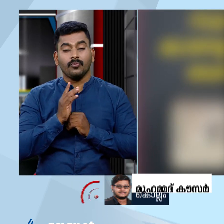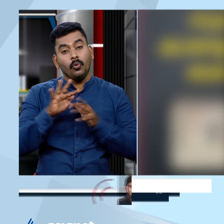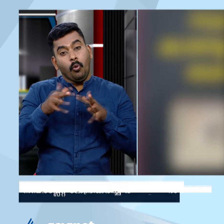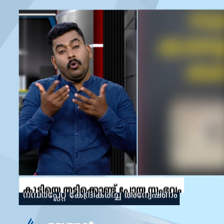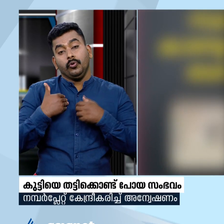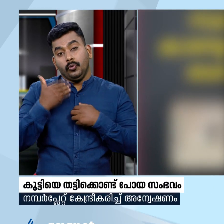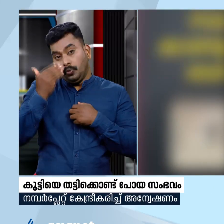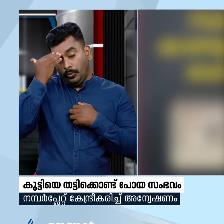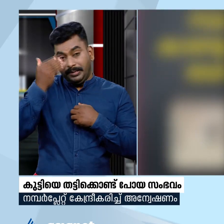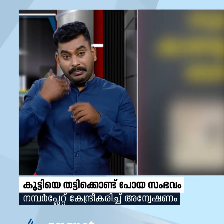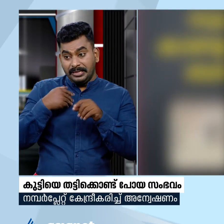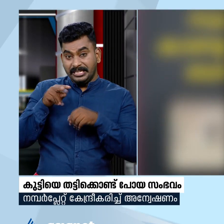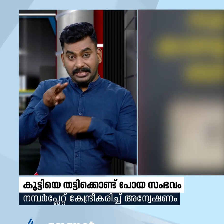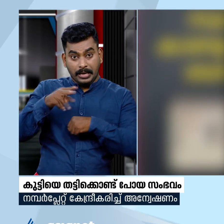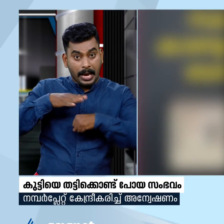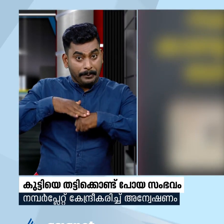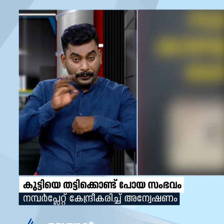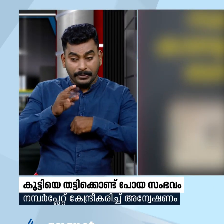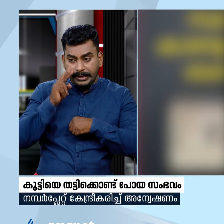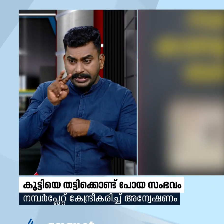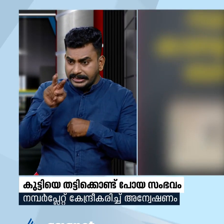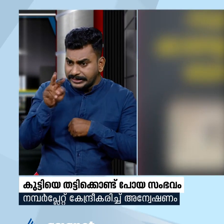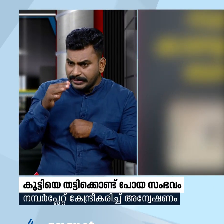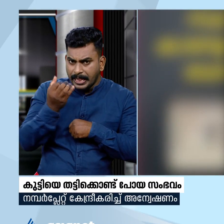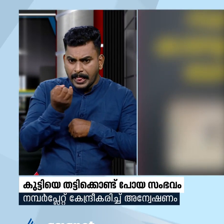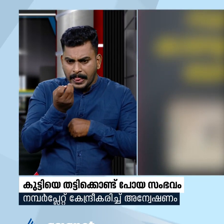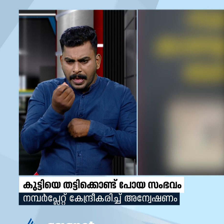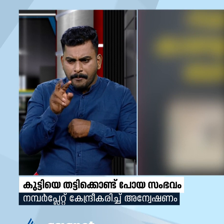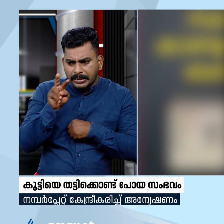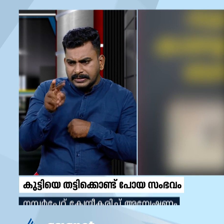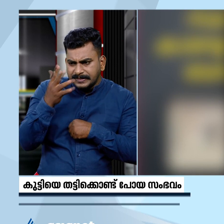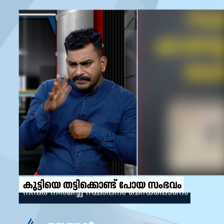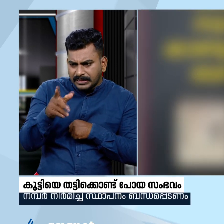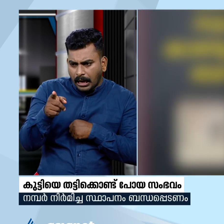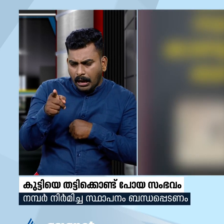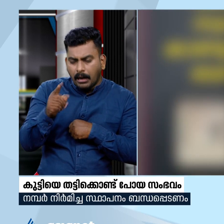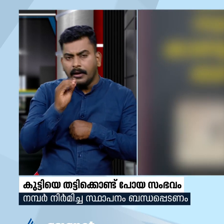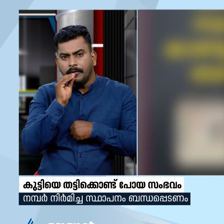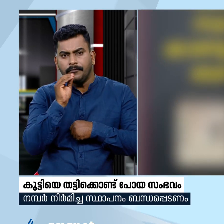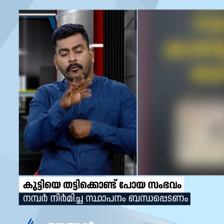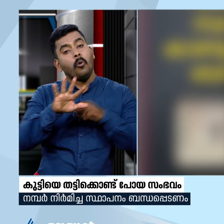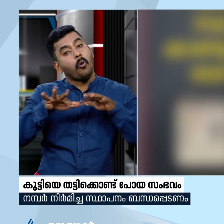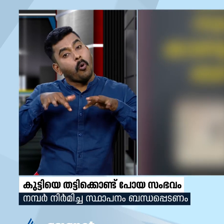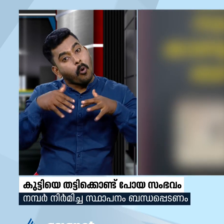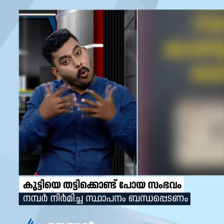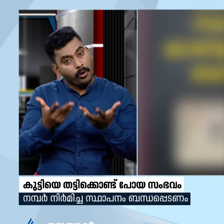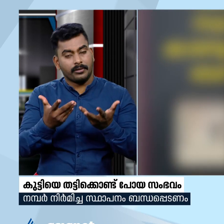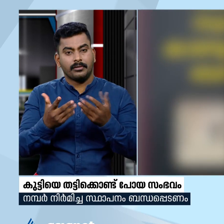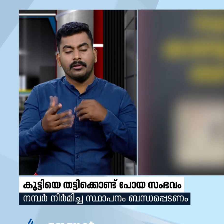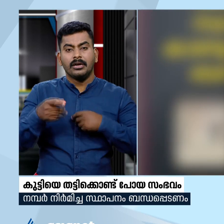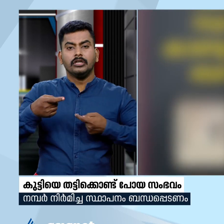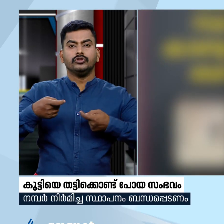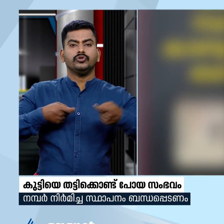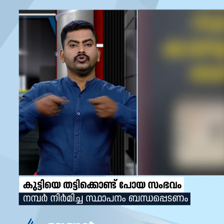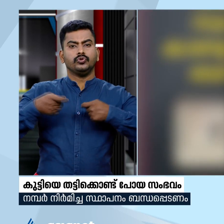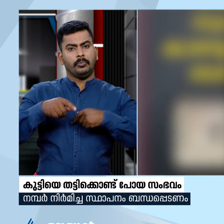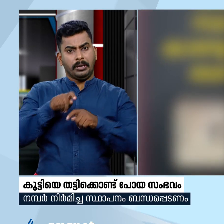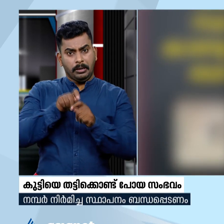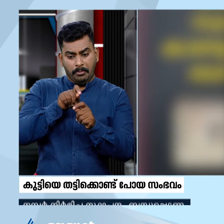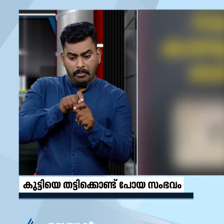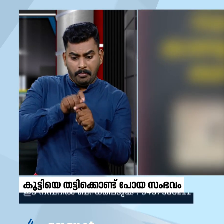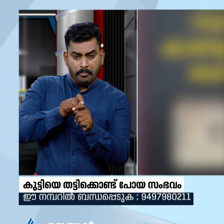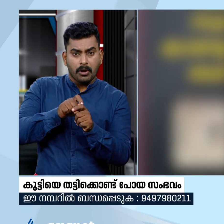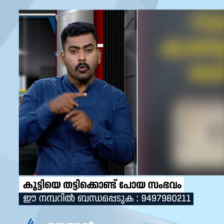ഫോൺ നമ്പറിൽ ബന്ധപ്പെട്ട, അതായത് ഈ ഫോട്ടോയിൽ കാണുന്ന വണ്ടി നമ്പർ നിർമ്മിച്ച സ്ഥാപനങ്ങളും ഇത് സംബന്ധിച്ച് ജാഗ്രത നിർദ്ദേശം നൽകിയിട്ടുണ്ട്. ഏതെങ്കിലും ഈ വണ്ടി നമ്പർ